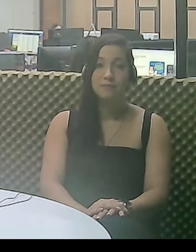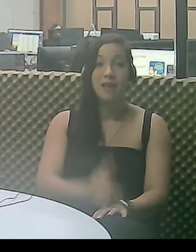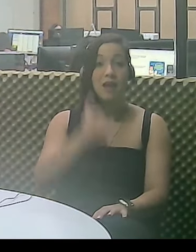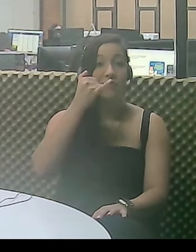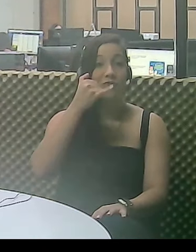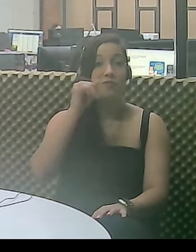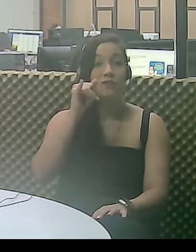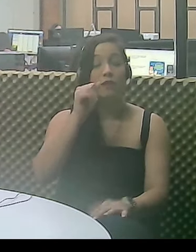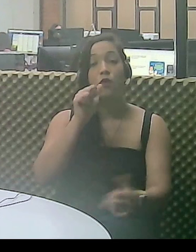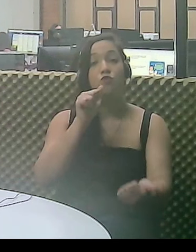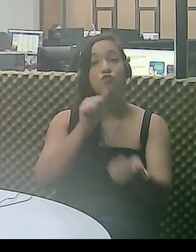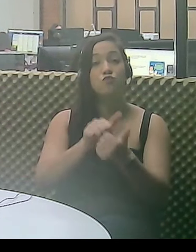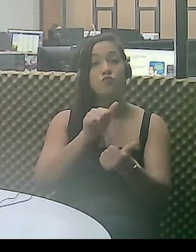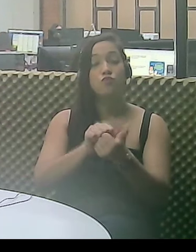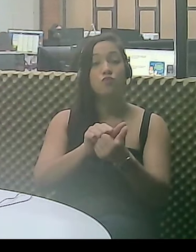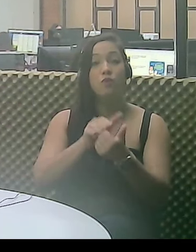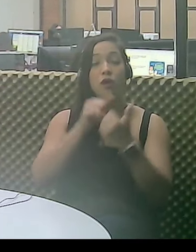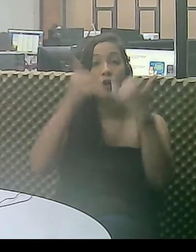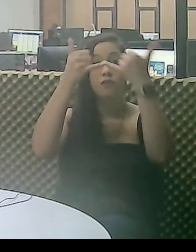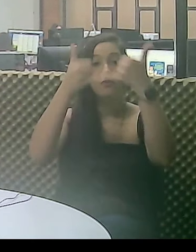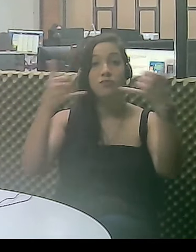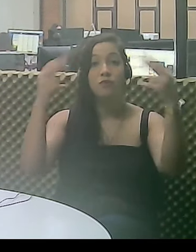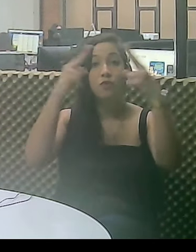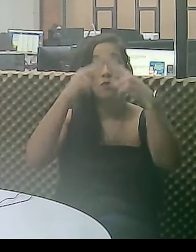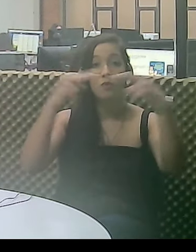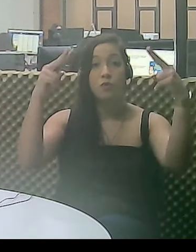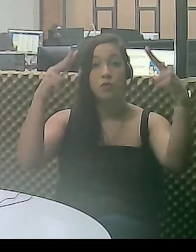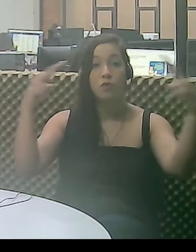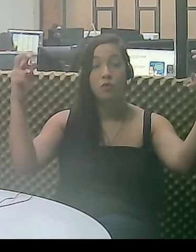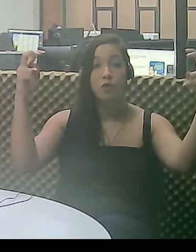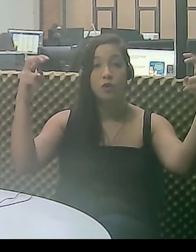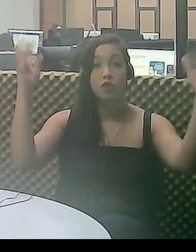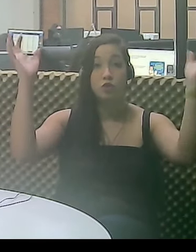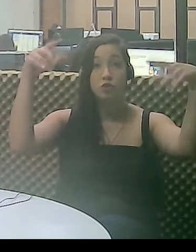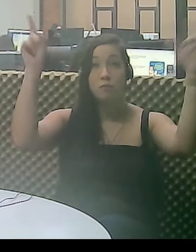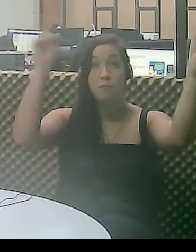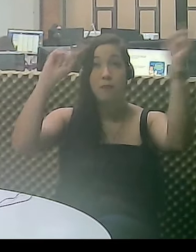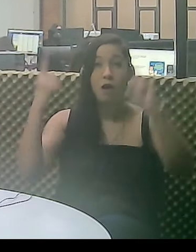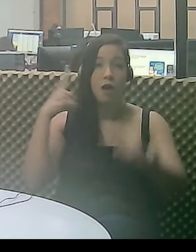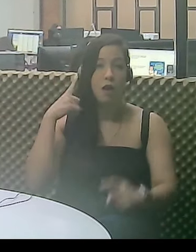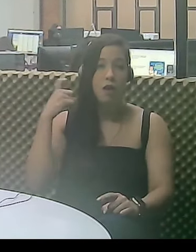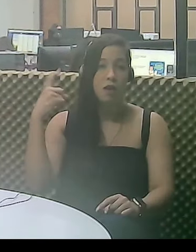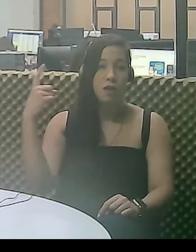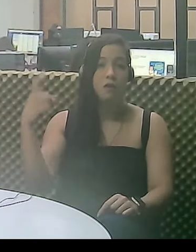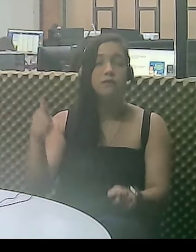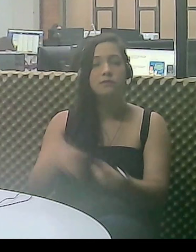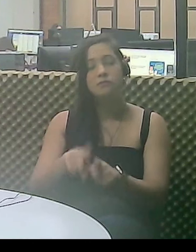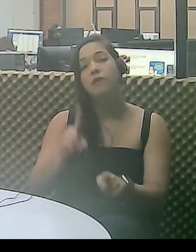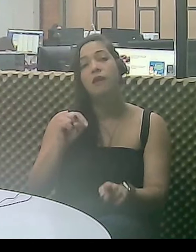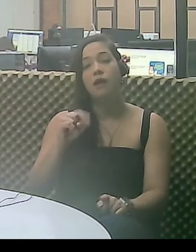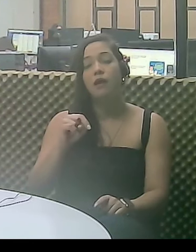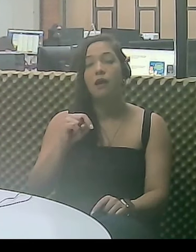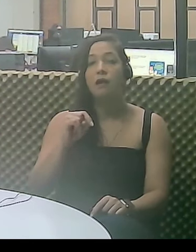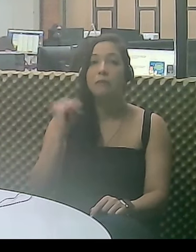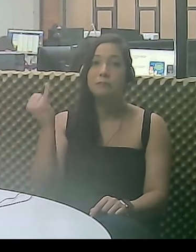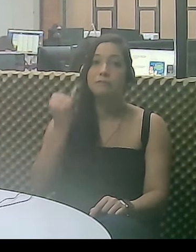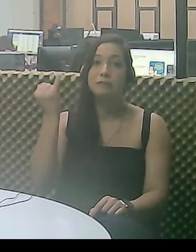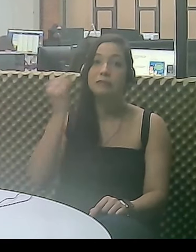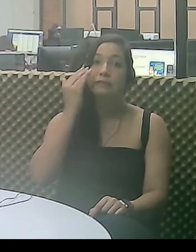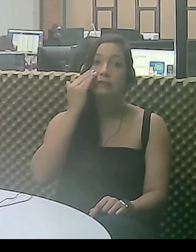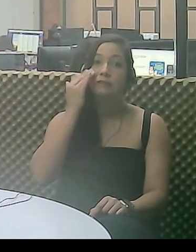Evitar ficar próximo a redes elétricas quando houver tempestades com raios e trovões também é outra dica da Defesa